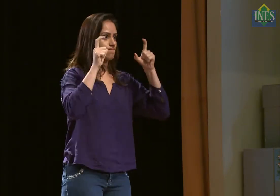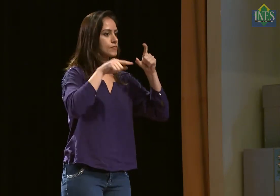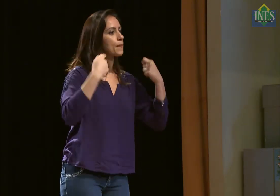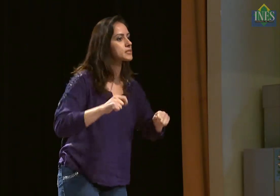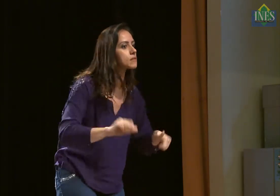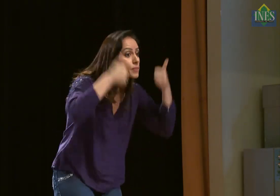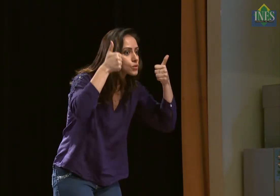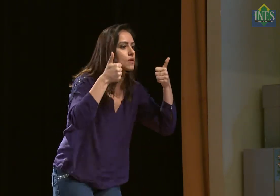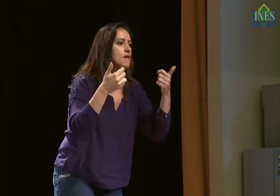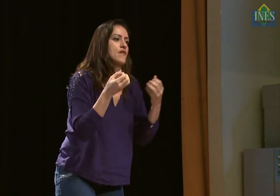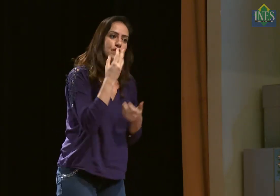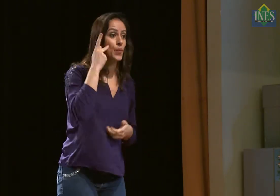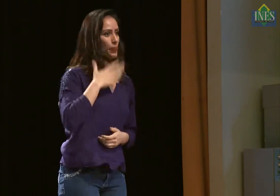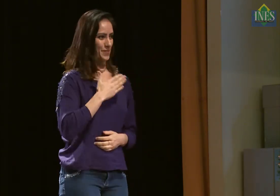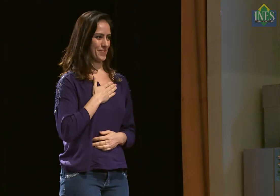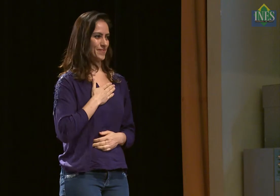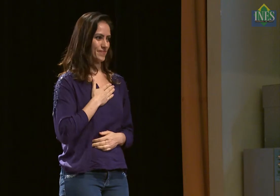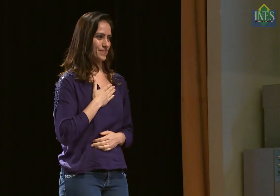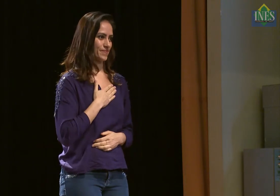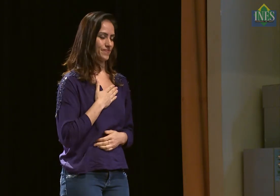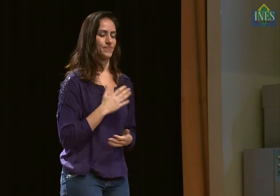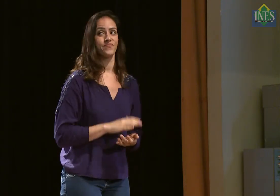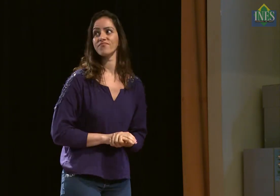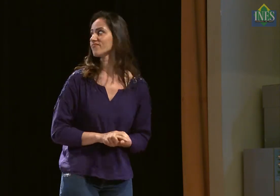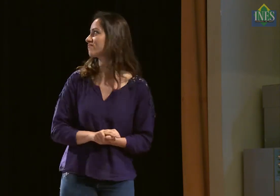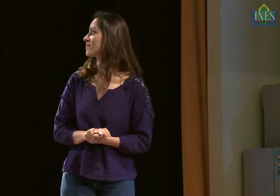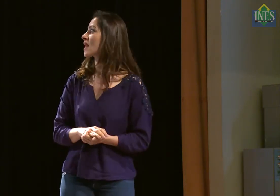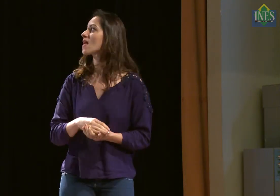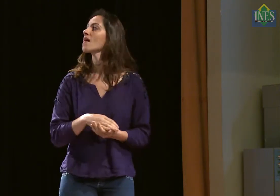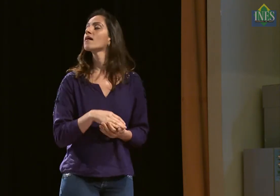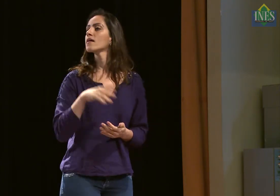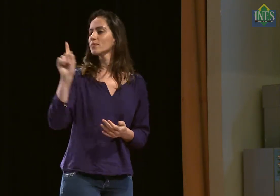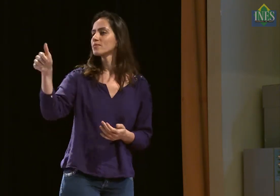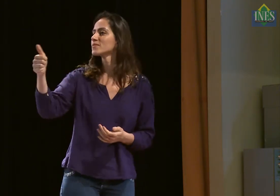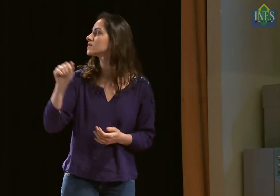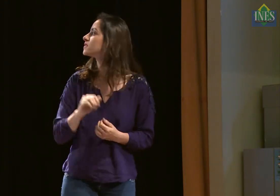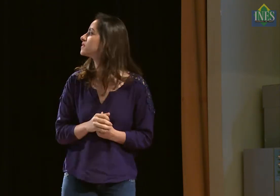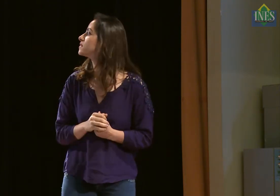eu despertasse, visse que eu precisava melhorar para mim mesmo. E pode passar?